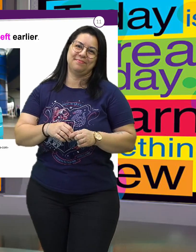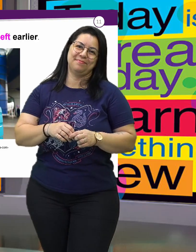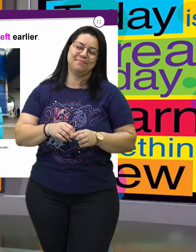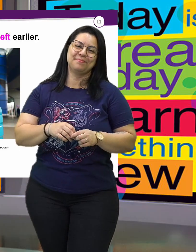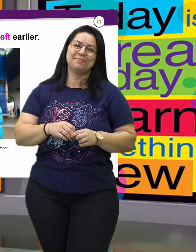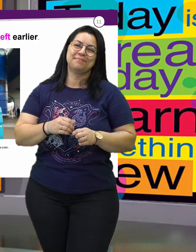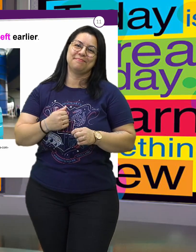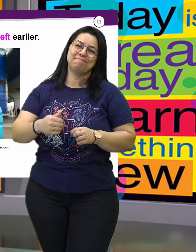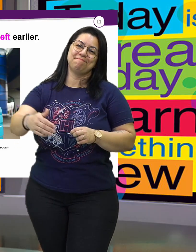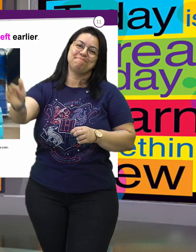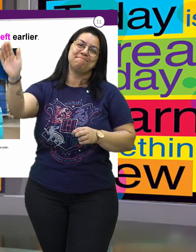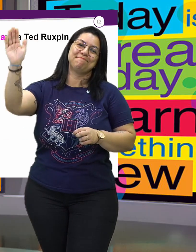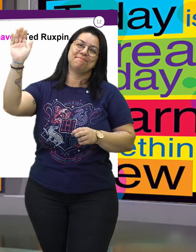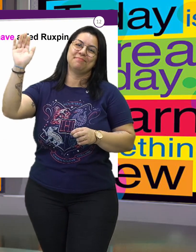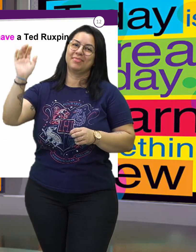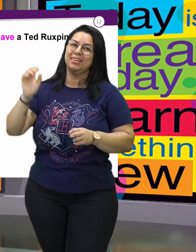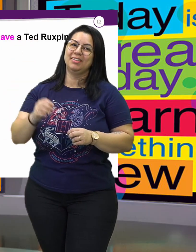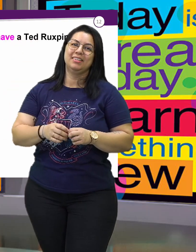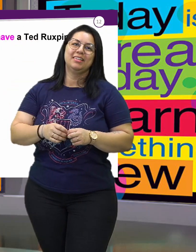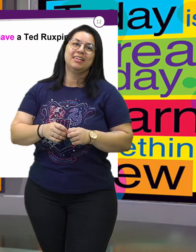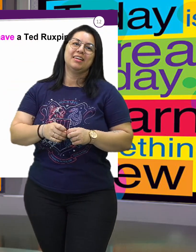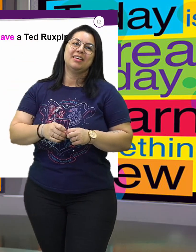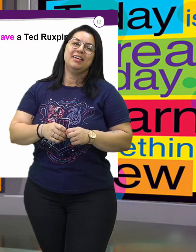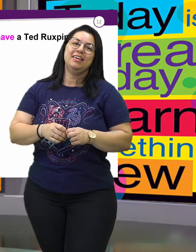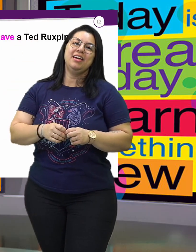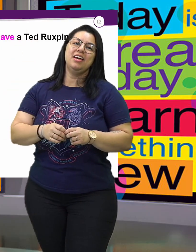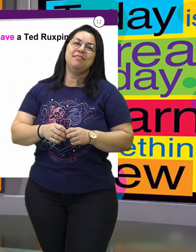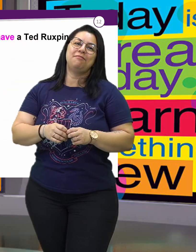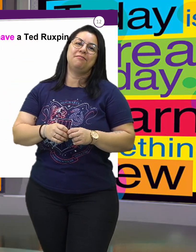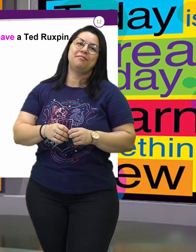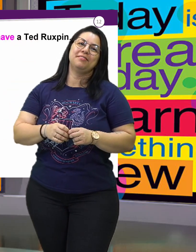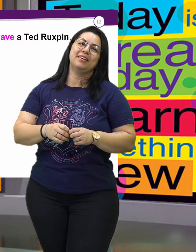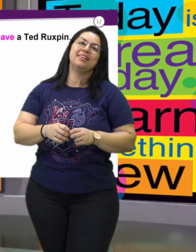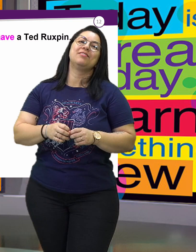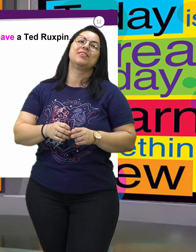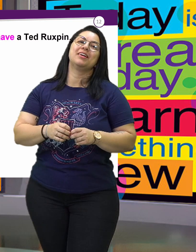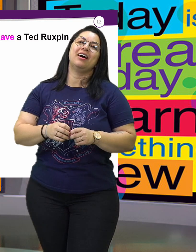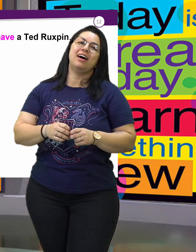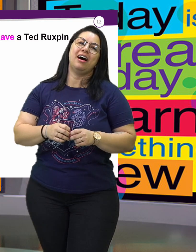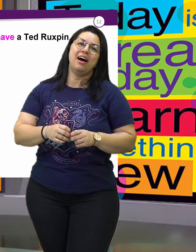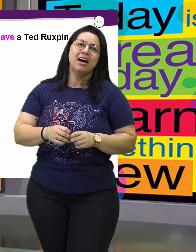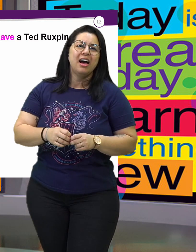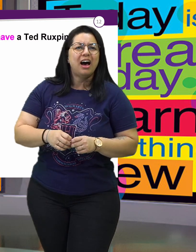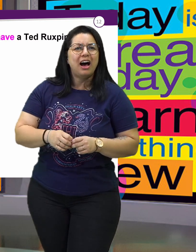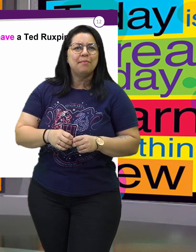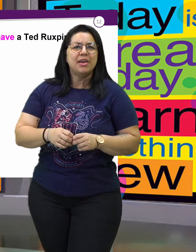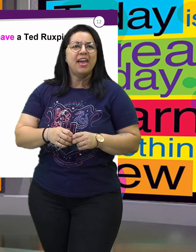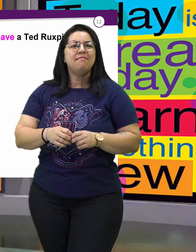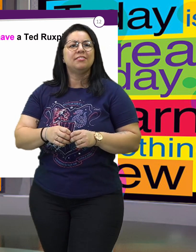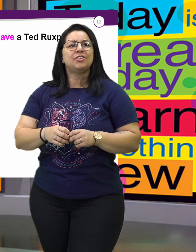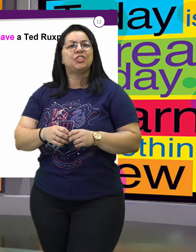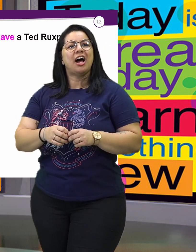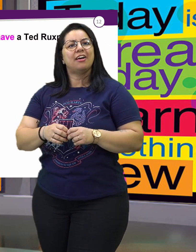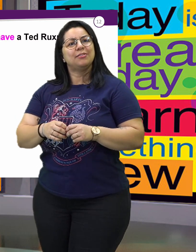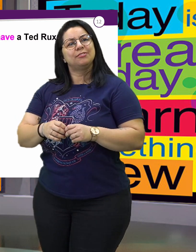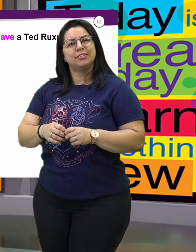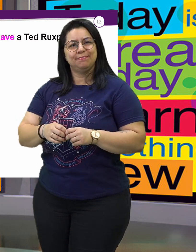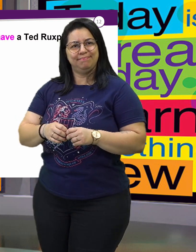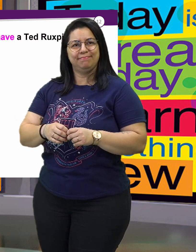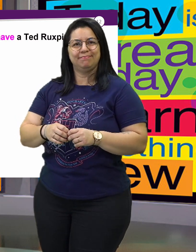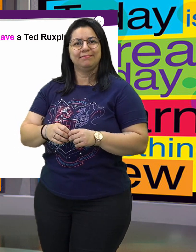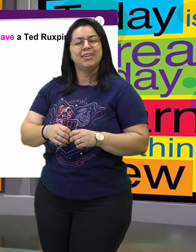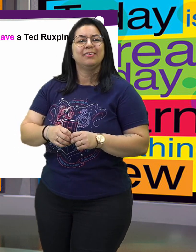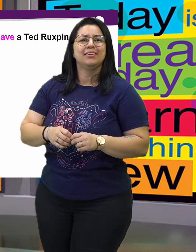deixar, partir, certo? E aí vamos para a próxima frase. If I were a behaved